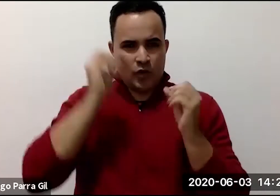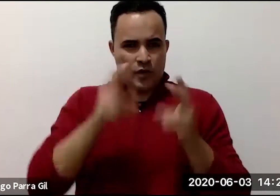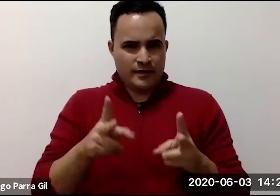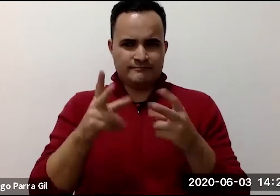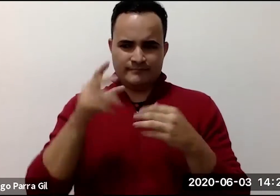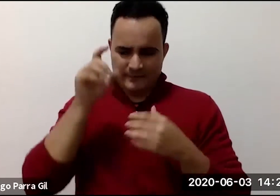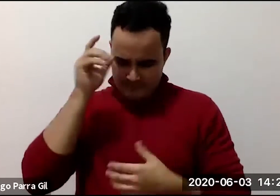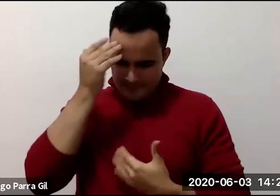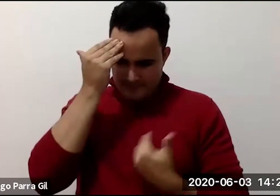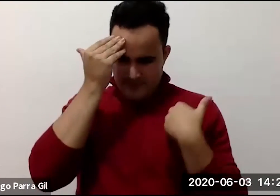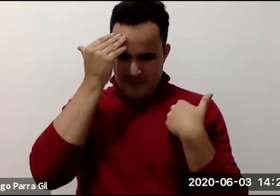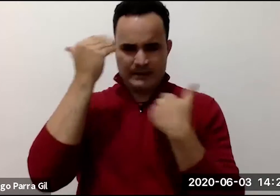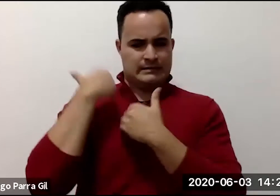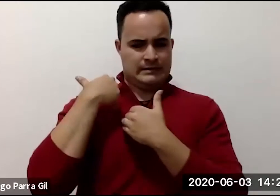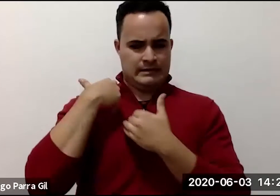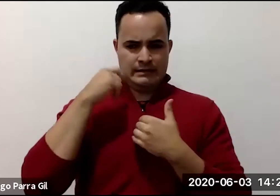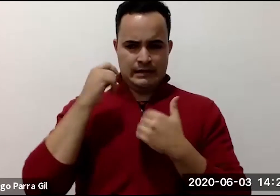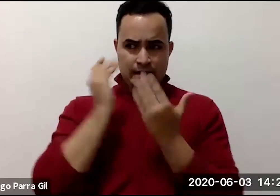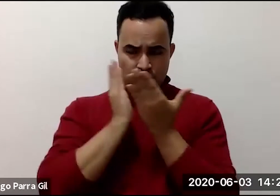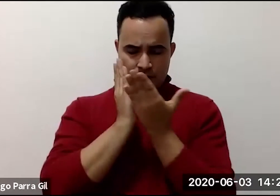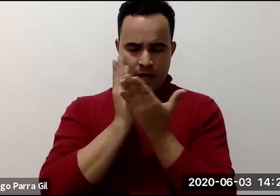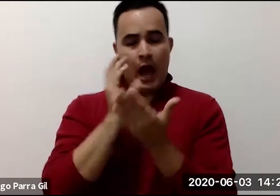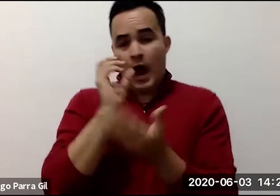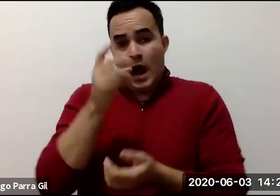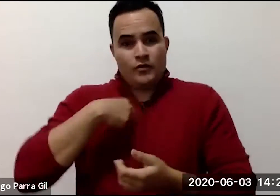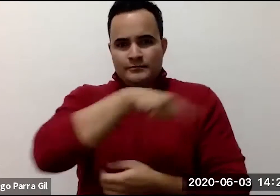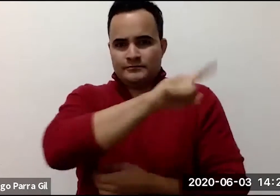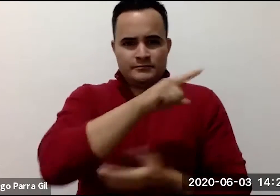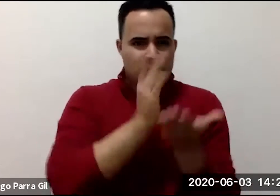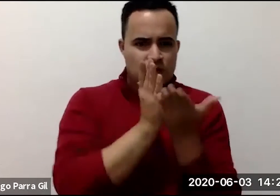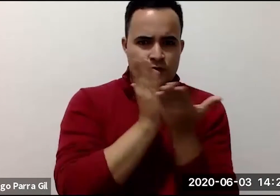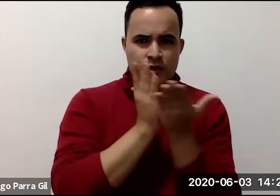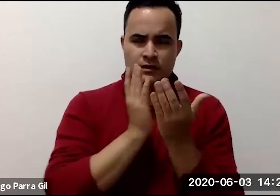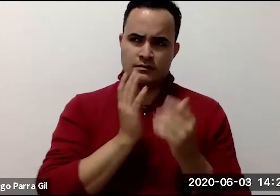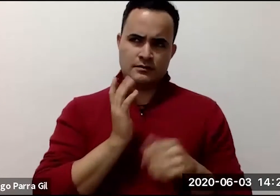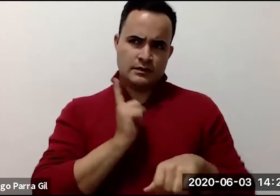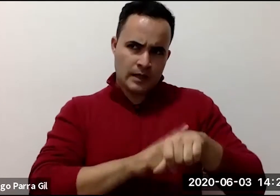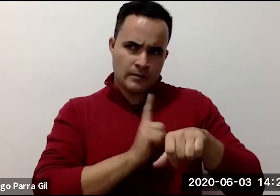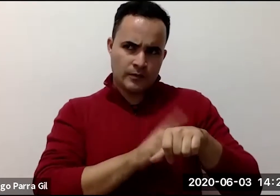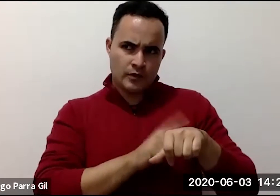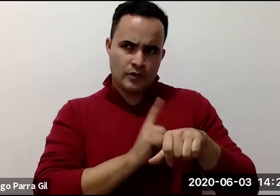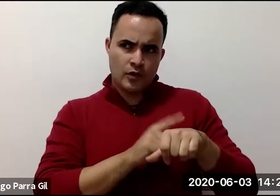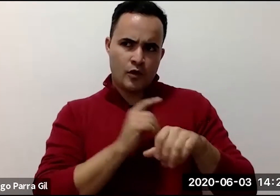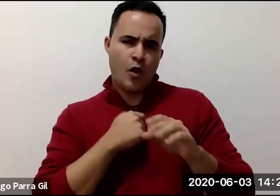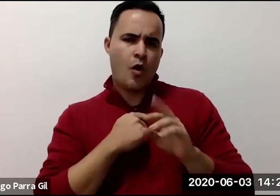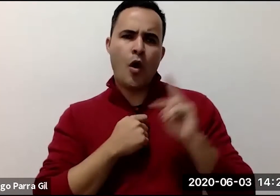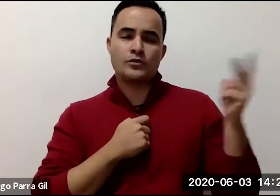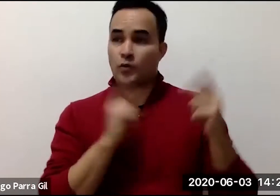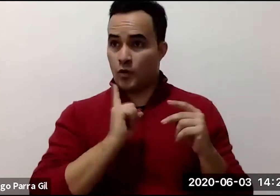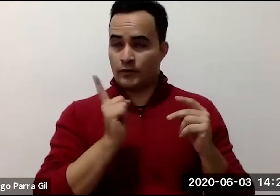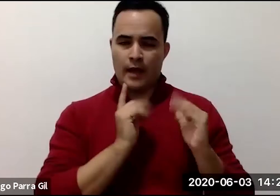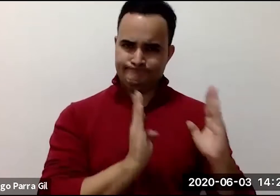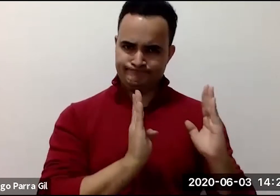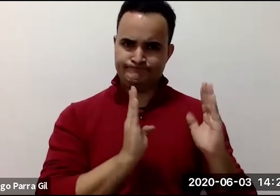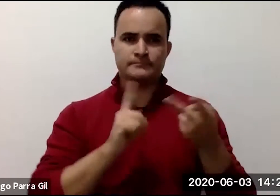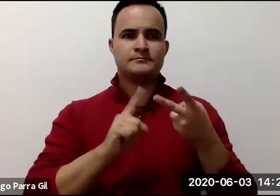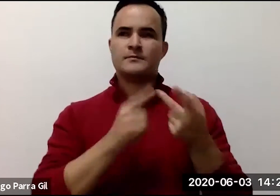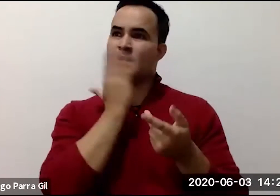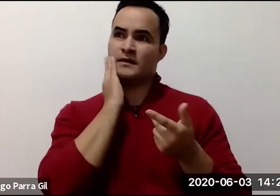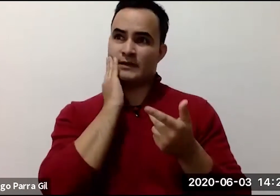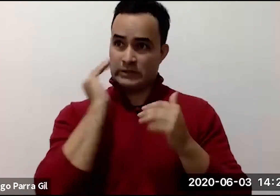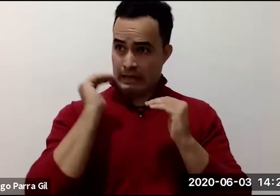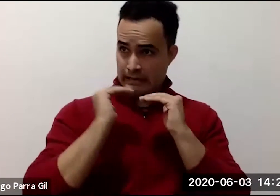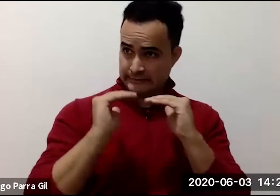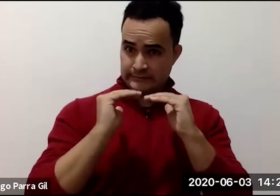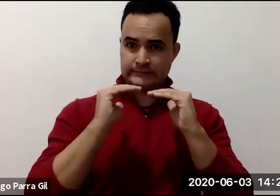dice que tenemos que estudiar, además tenemos que estudiar en ciertos tiempos, pasar con ciertas calificaciones, ¿no? O sea, eso por un